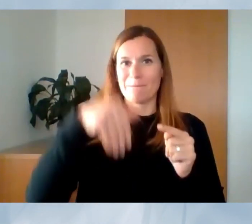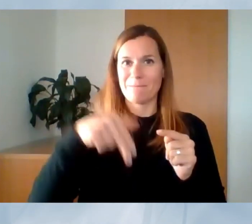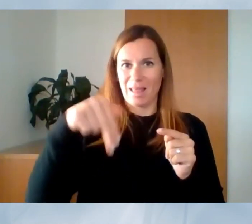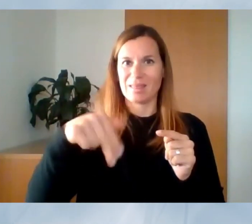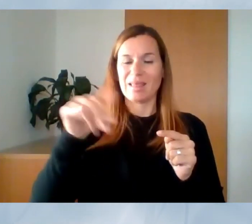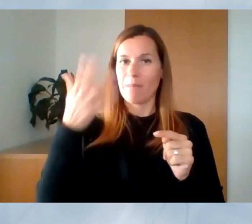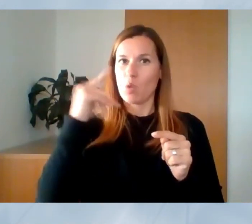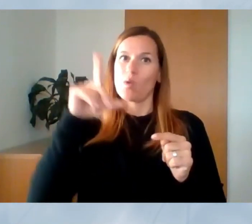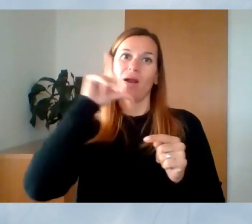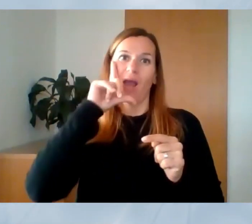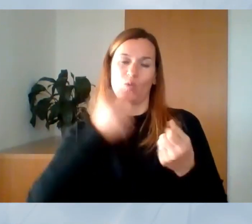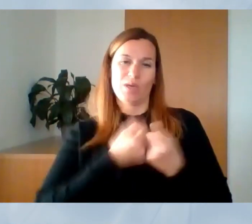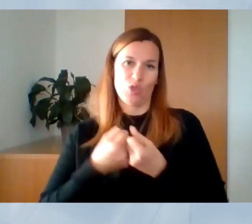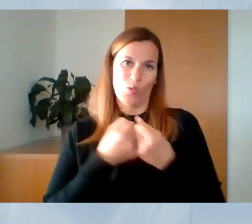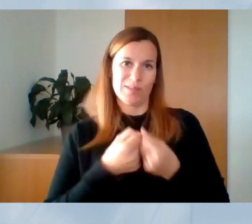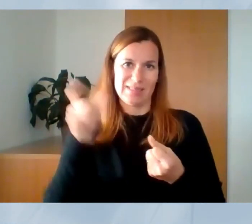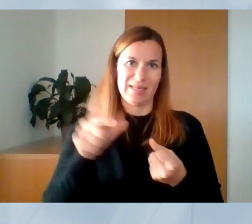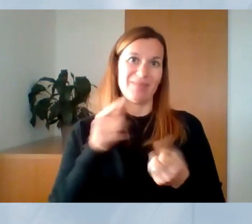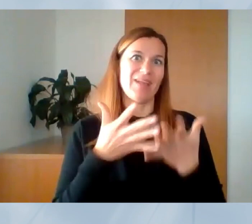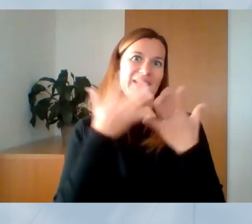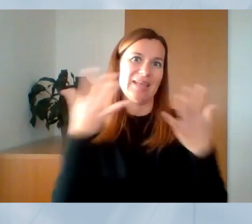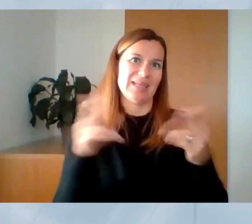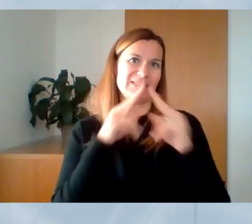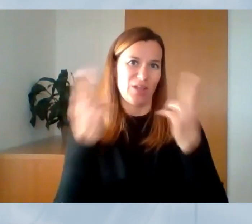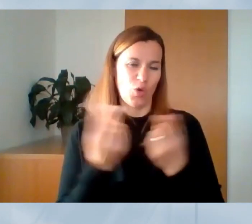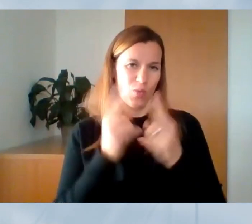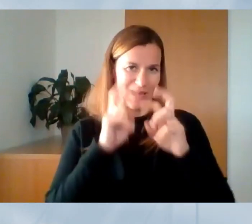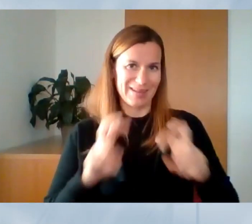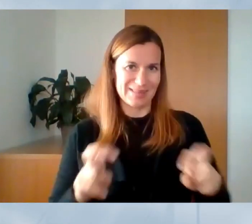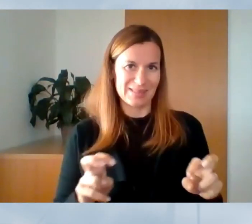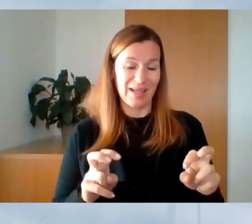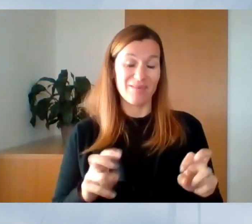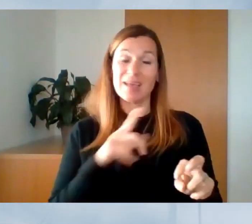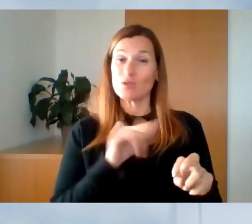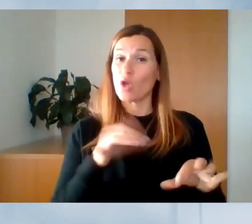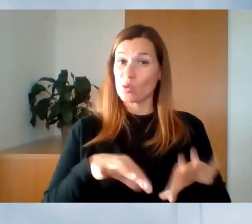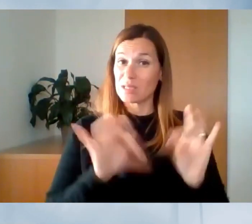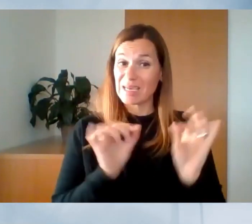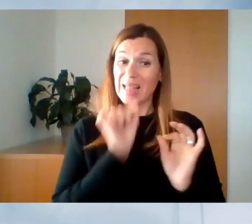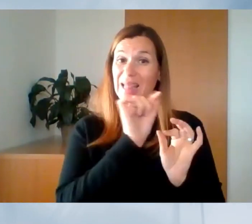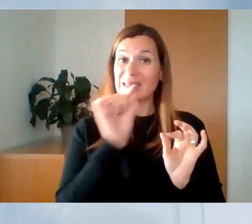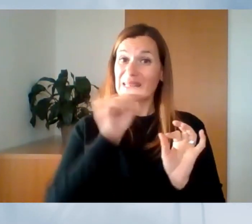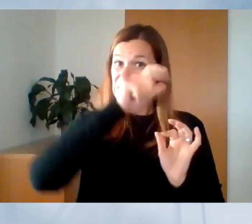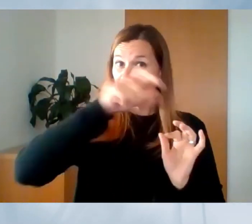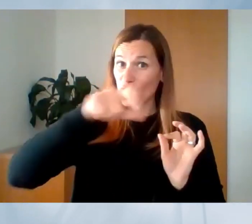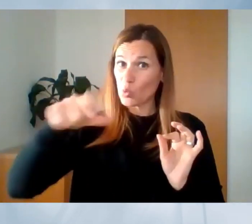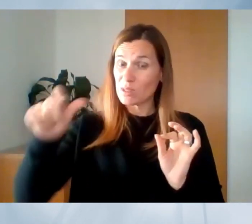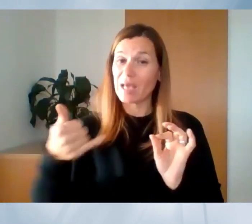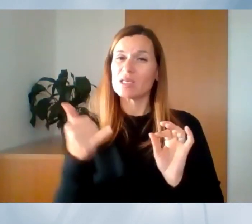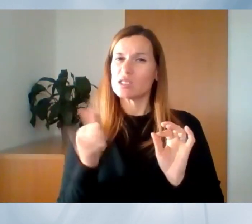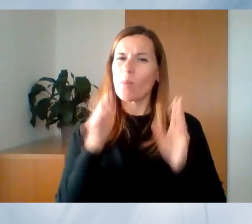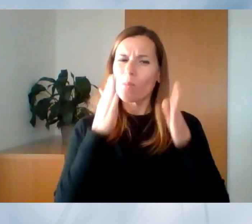Gottman je bil glavni nosilec te velike svetovne raziskave, je odkrila, da tisti ljudje, ki